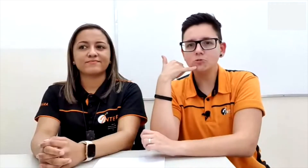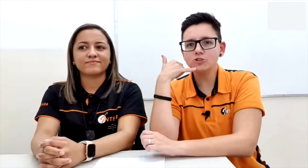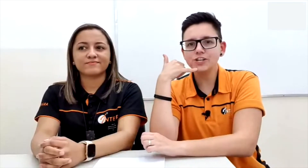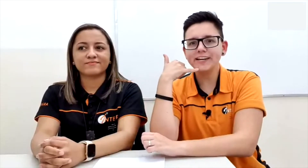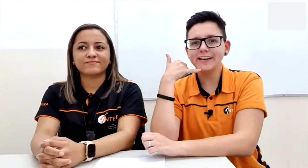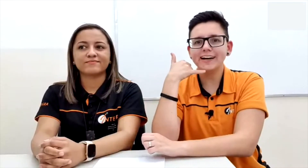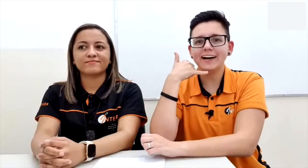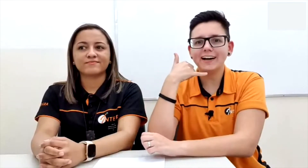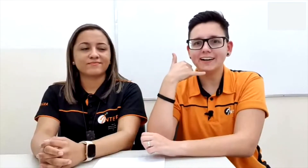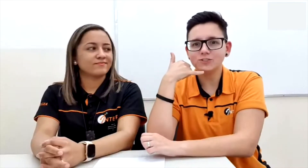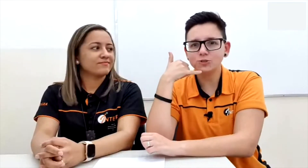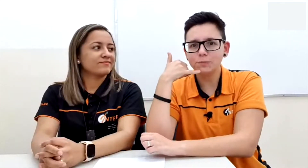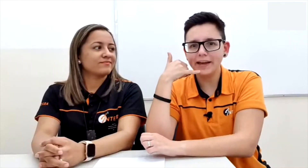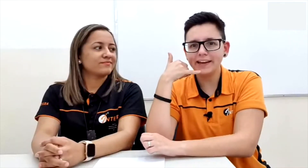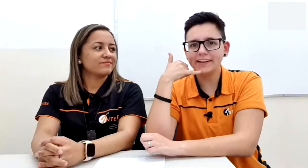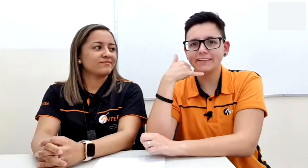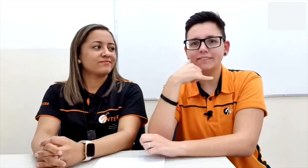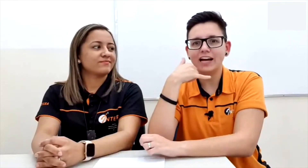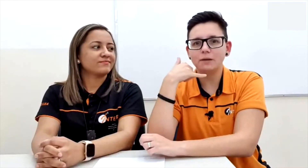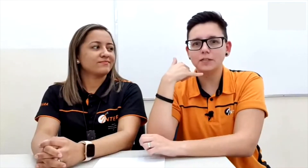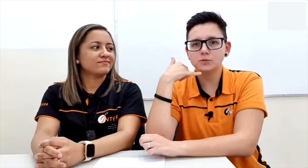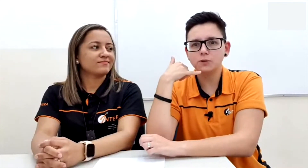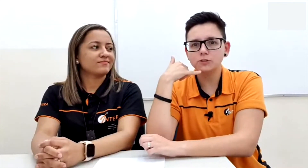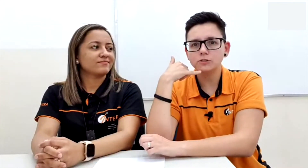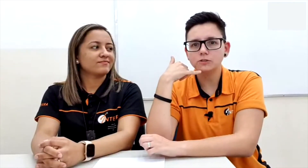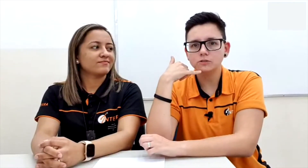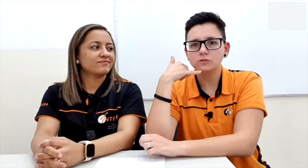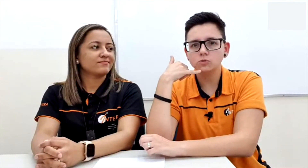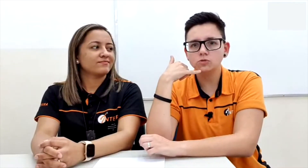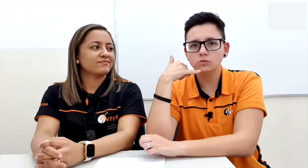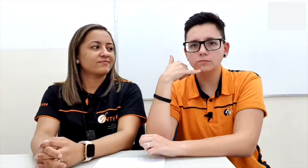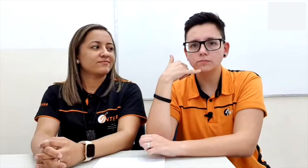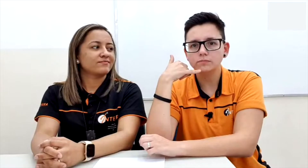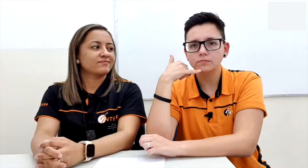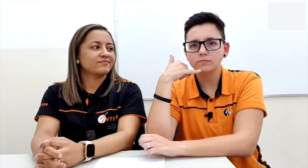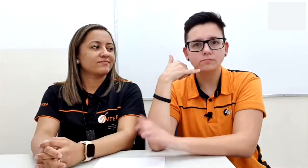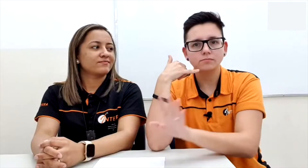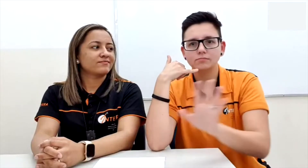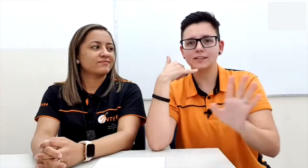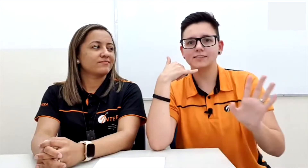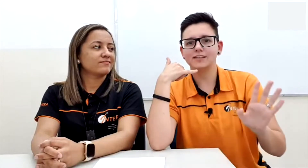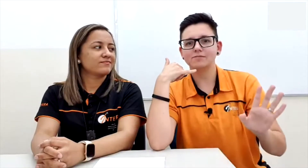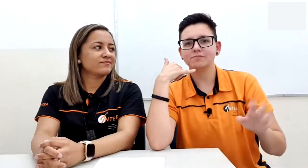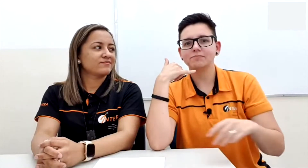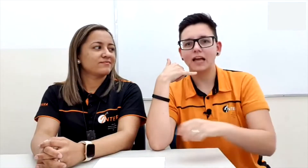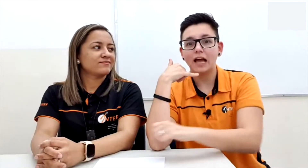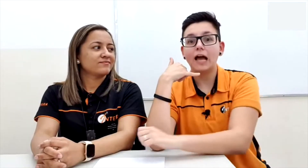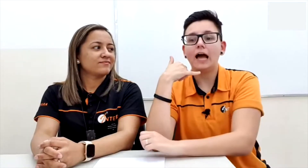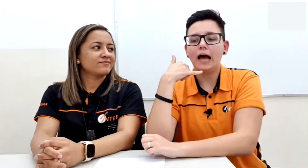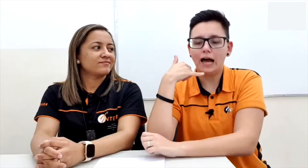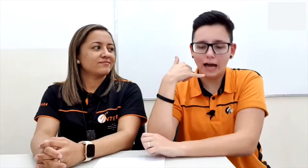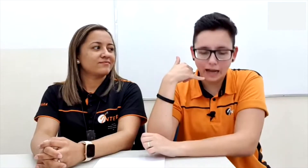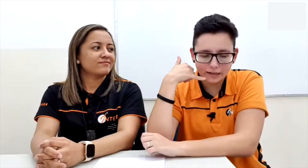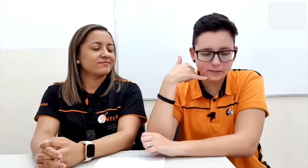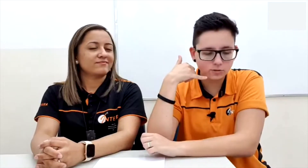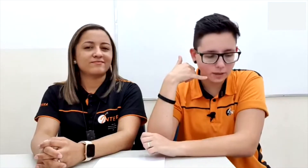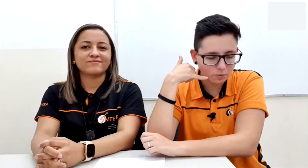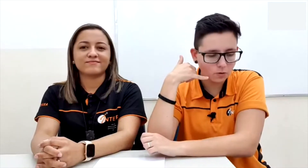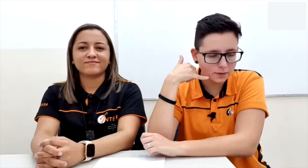bom dia, tudo bem? Aí ela me responde: tudo. Assim. Ah, então tá bom, mãe.